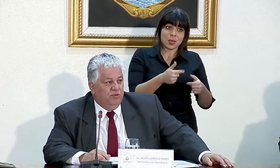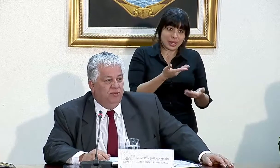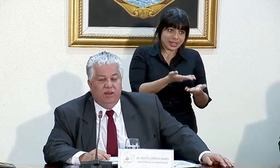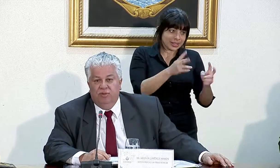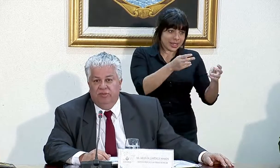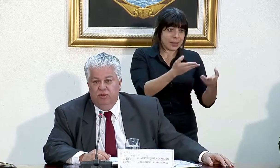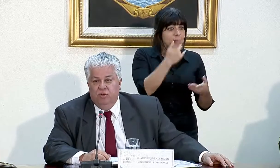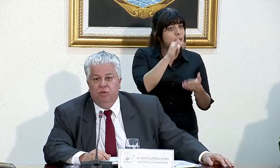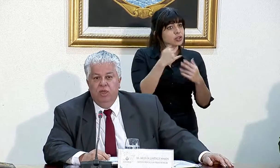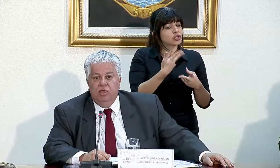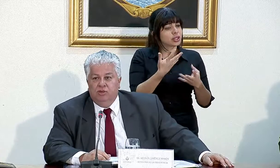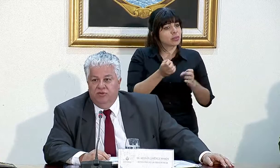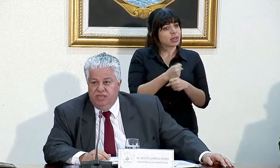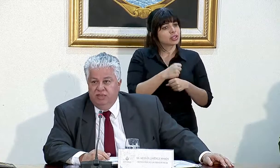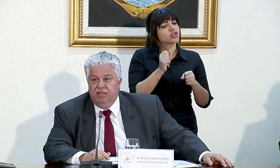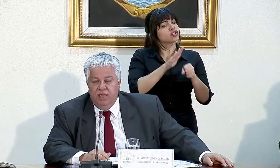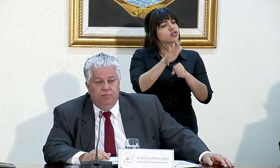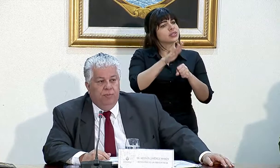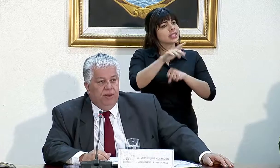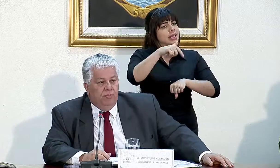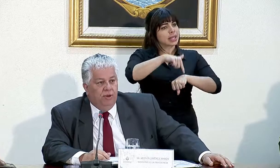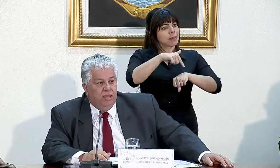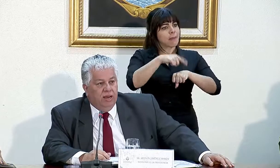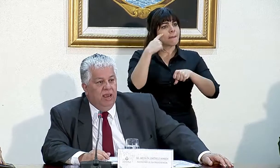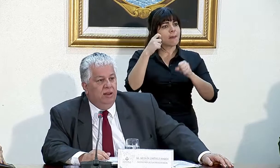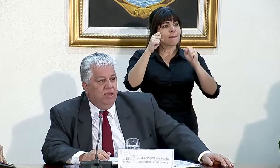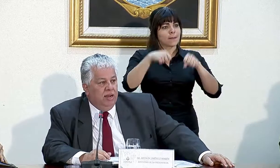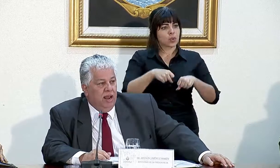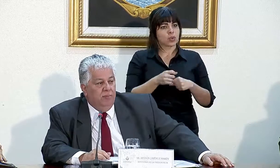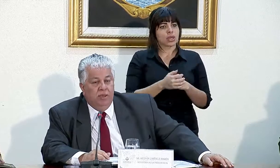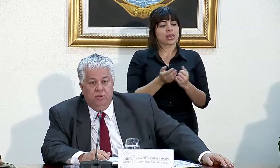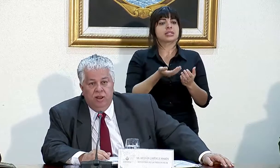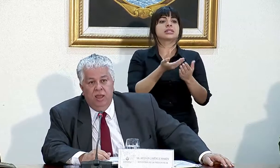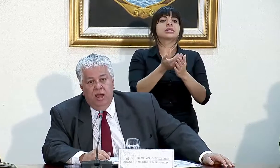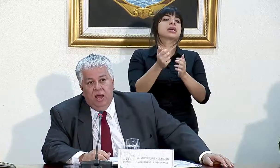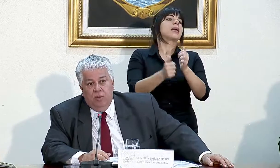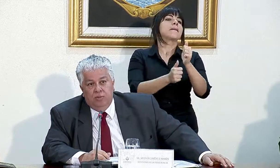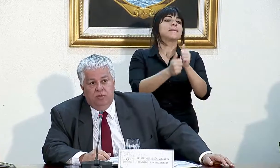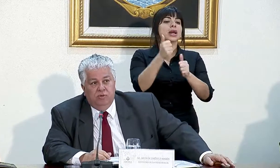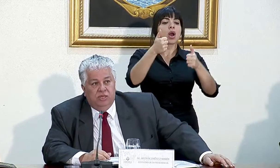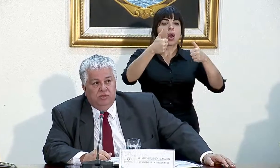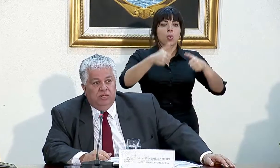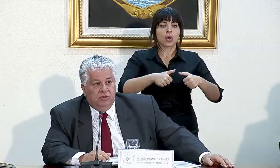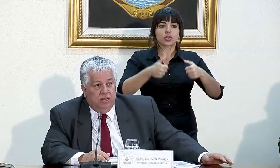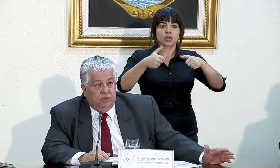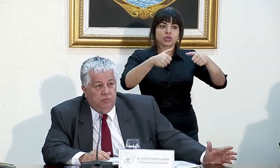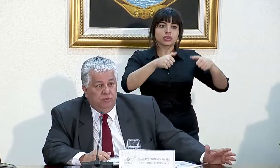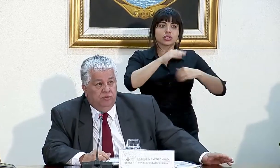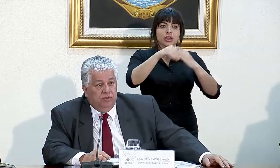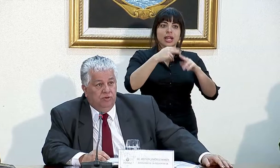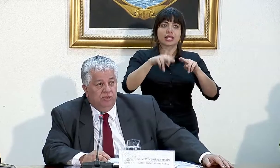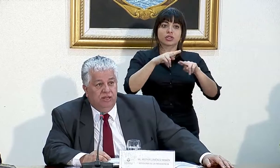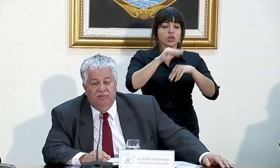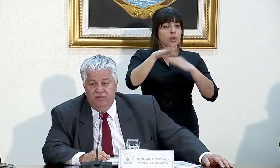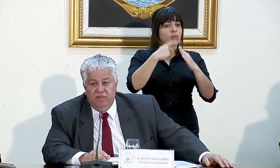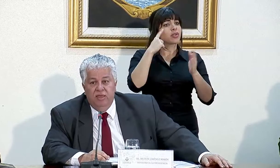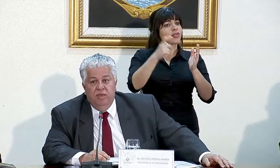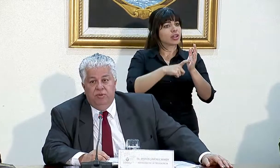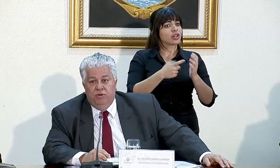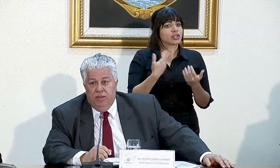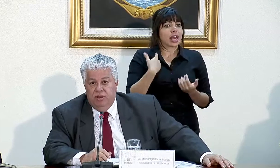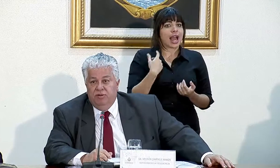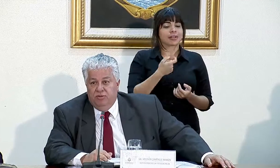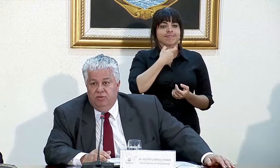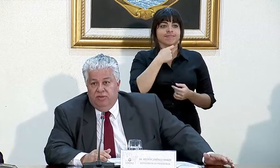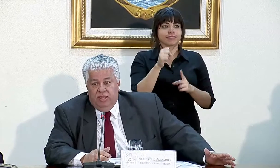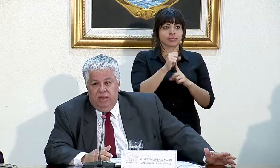este, y por eso queremos hacerlo con suficiente tiempo para poder llegar al mayor acuerdo y consenso nacional. Todo el mundo reconoce el déficit,